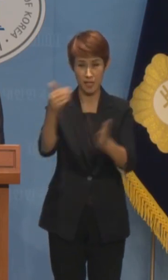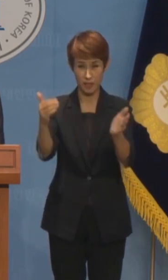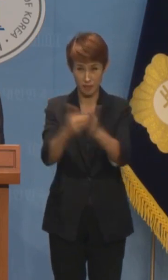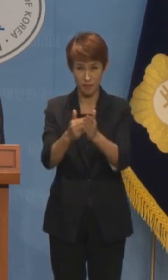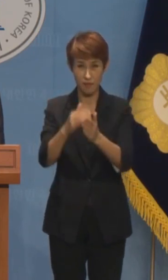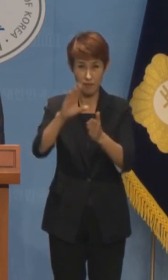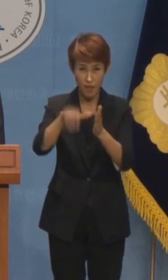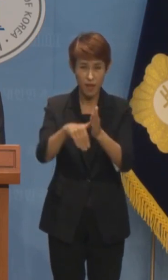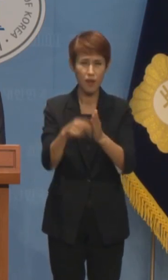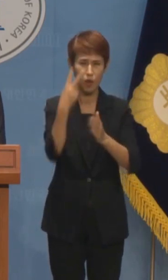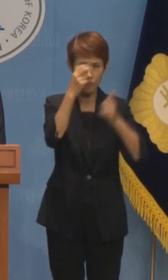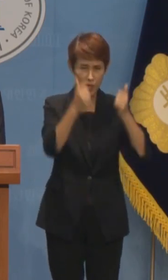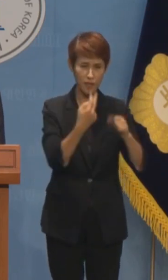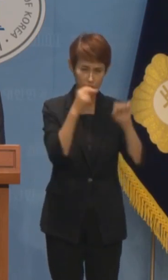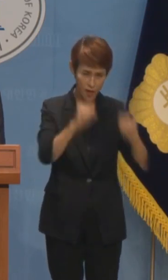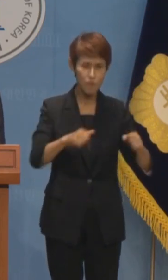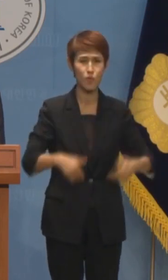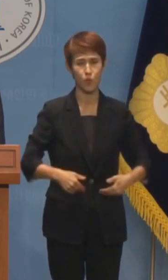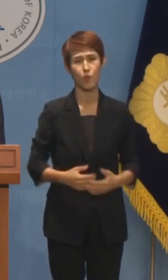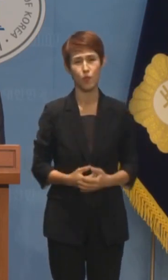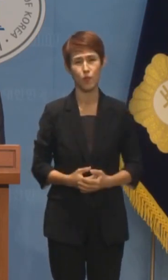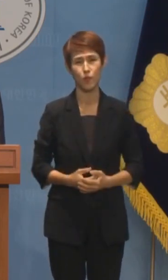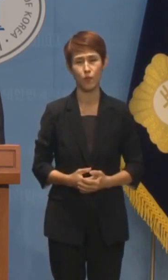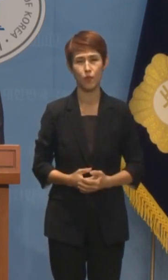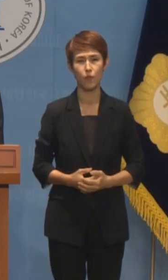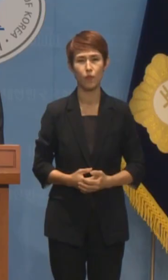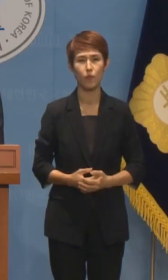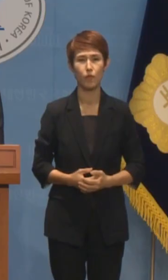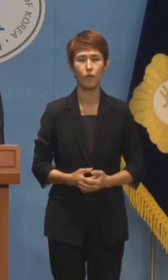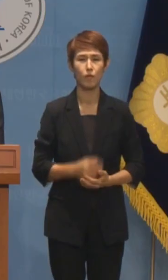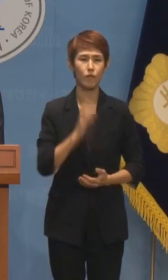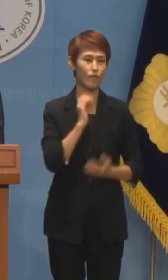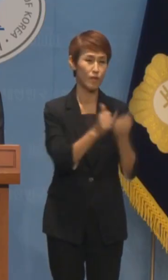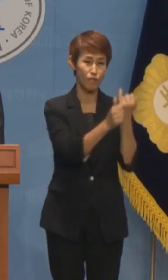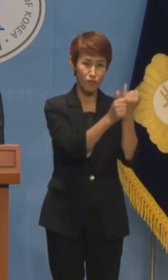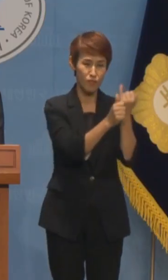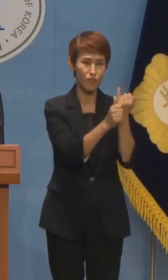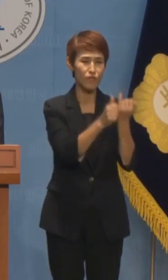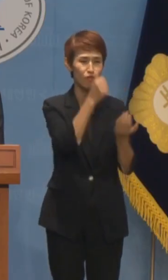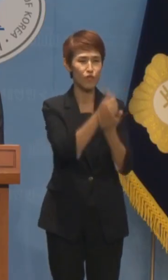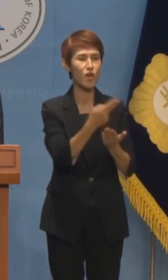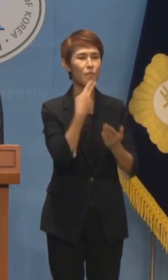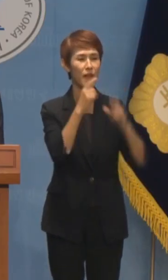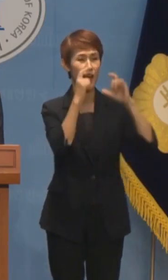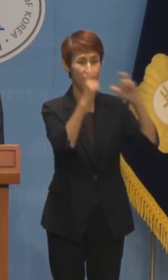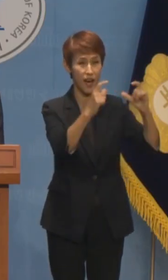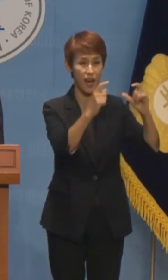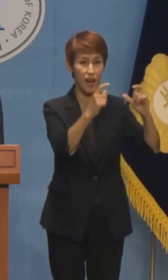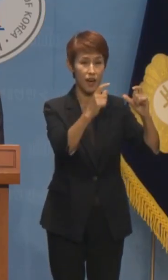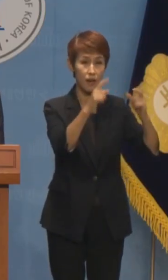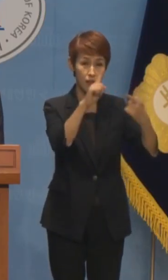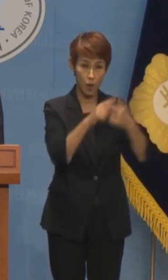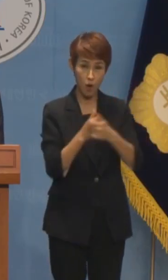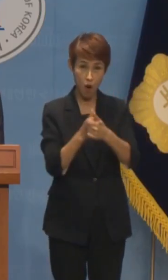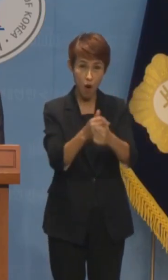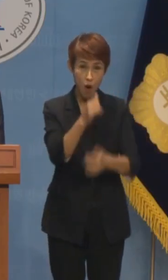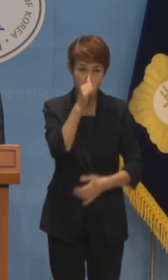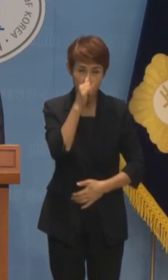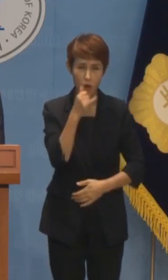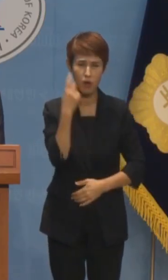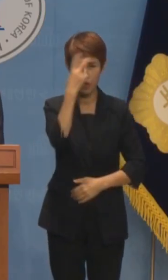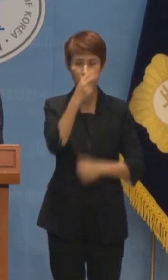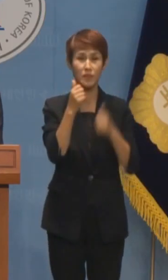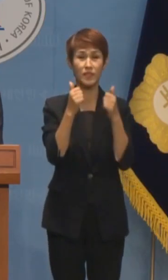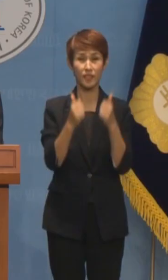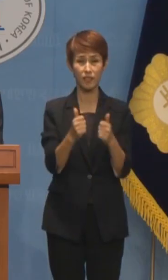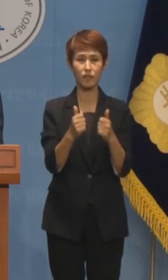아닙니까? 지난 5일 김 씨에 대해 불기소를 권고한 수사심의위 권고를 그대로 따랐더라면 검찰은